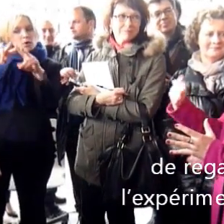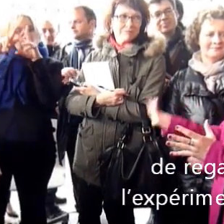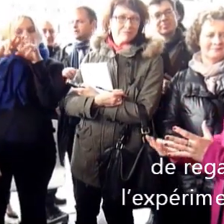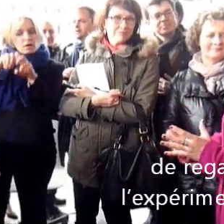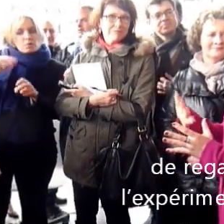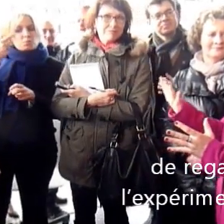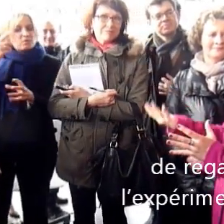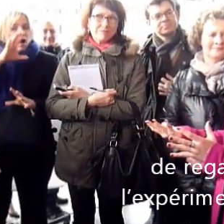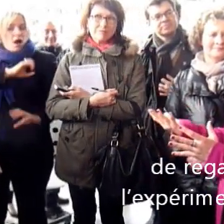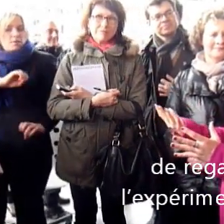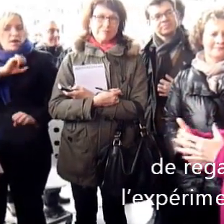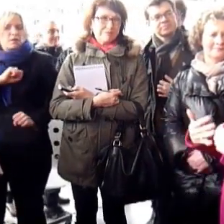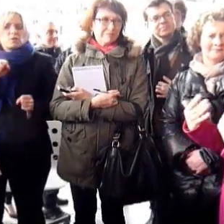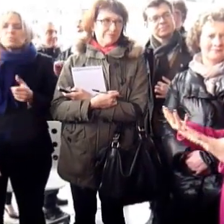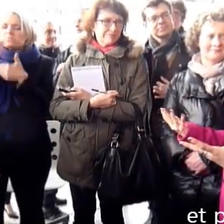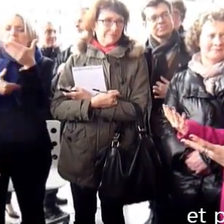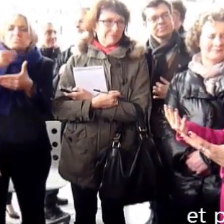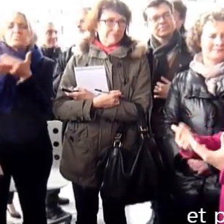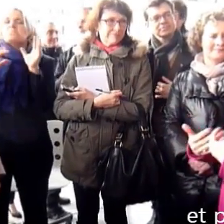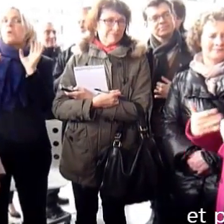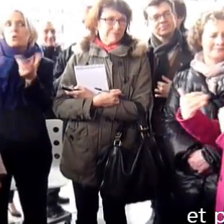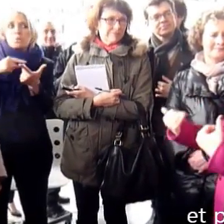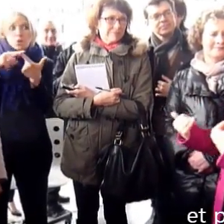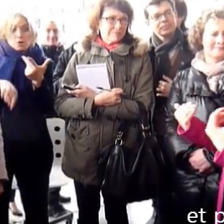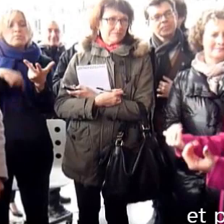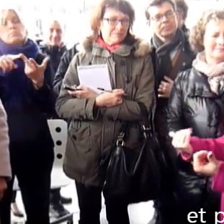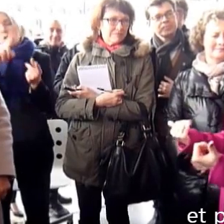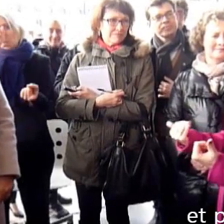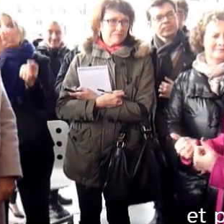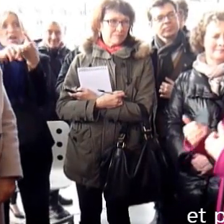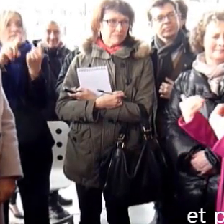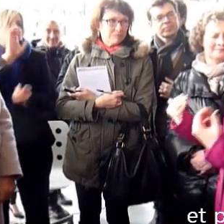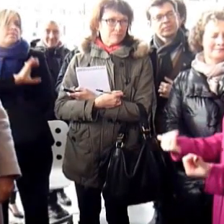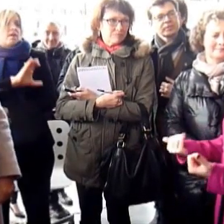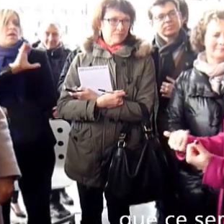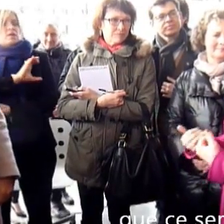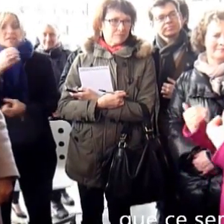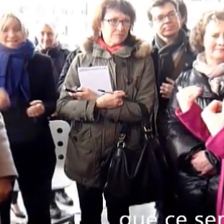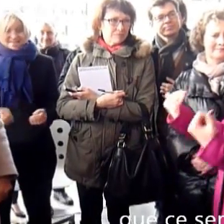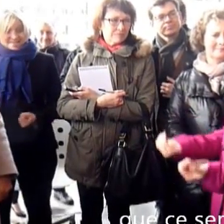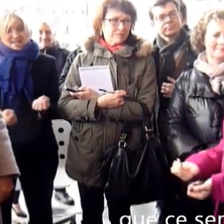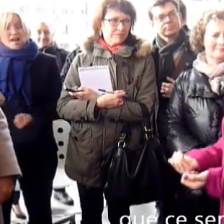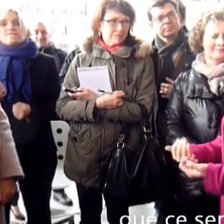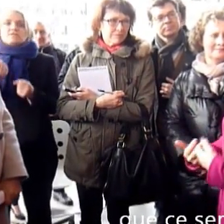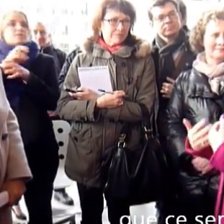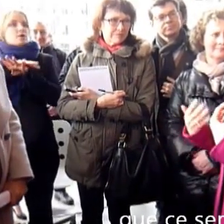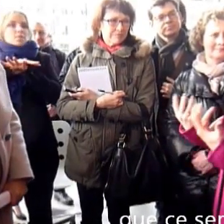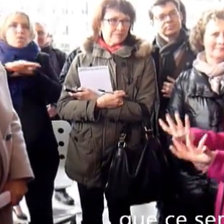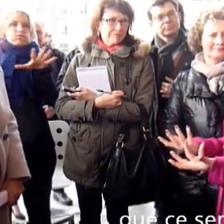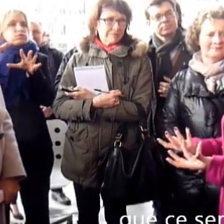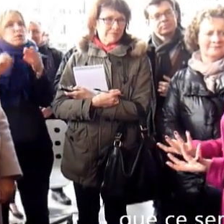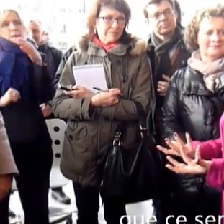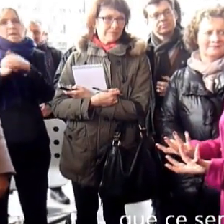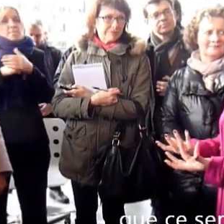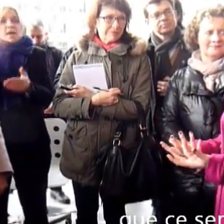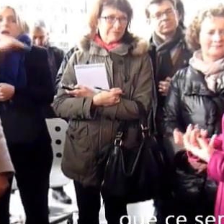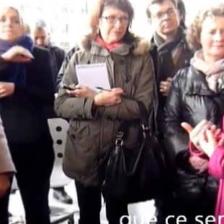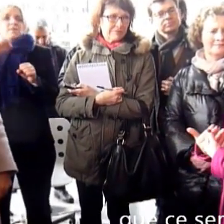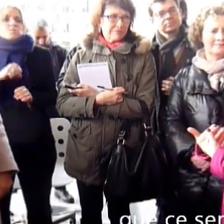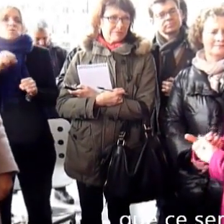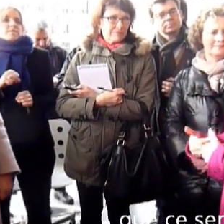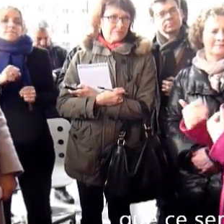l'expérimentation se passe, et puis l'objectif, c'est de faire en sorte que ce service se généralise le plus